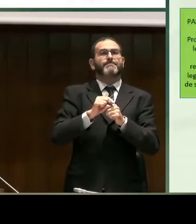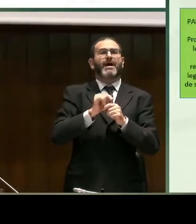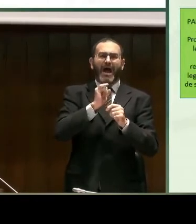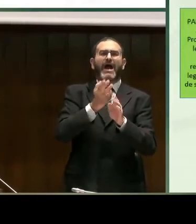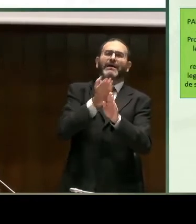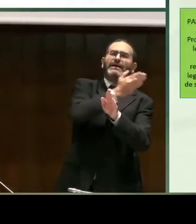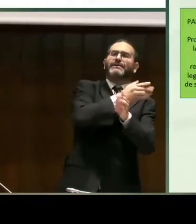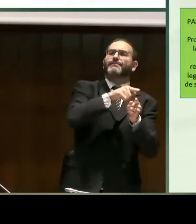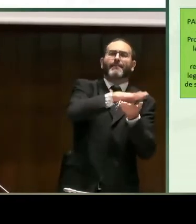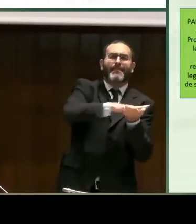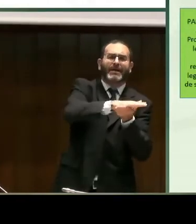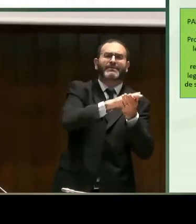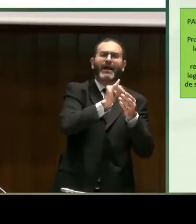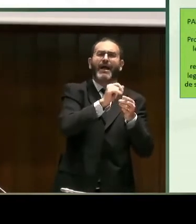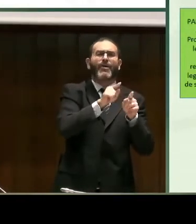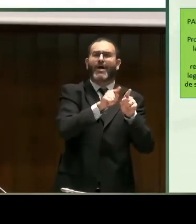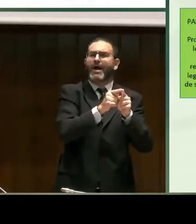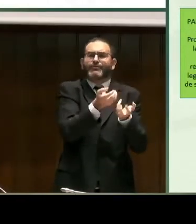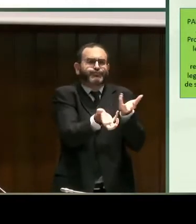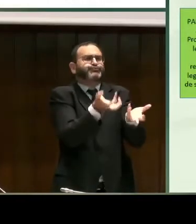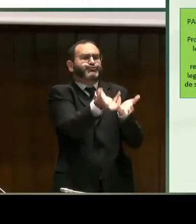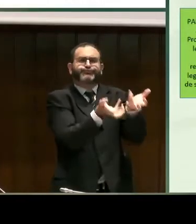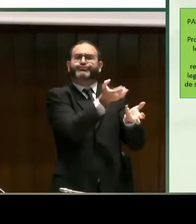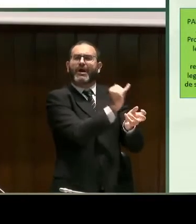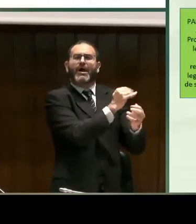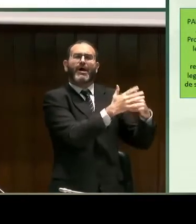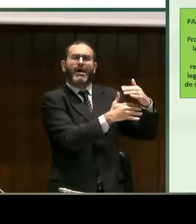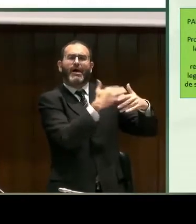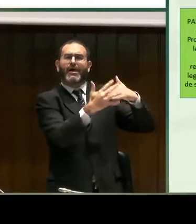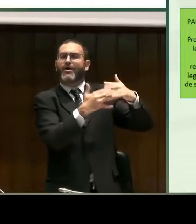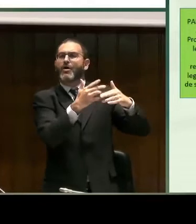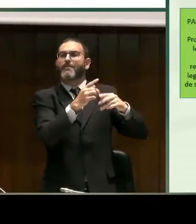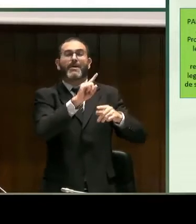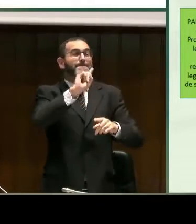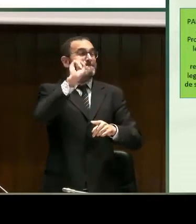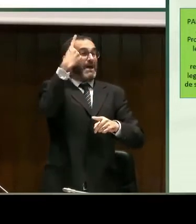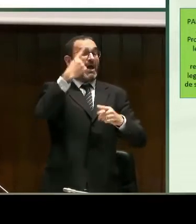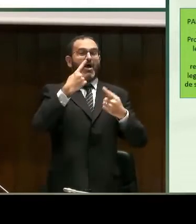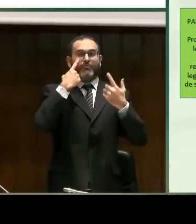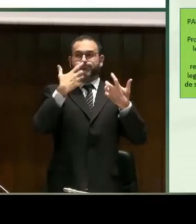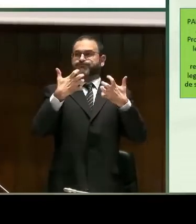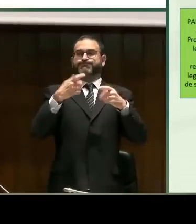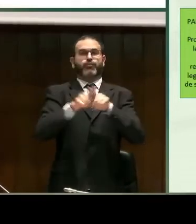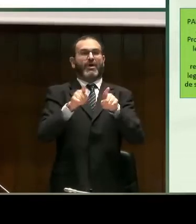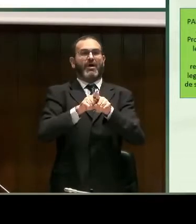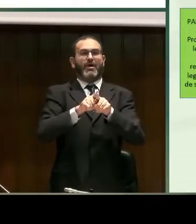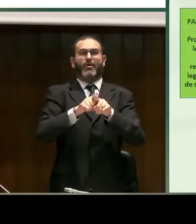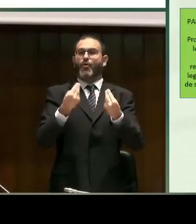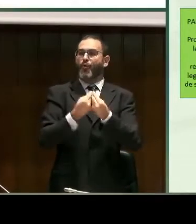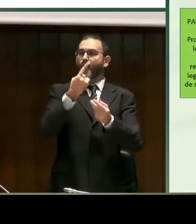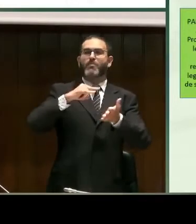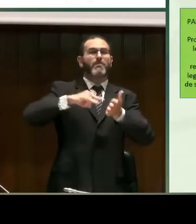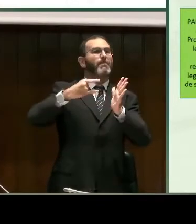11/2011, perdón, pues quiero explicaros un poco cómo se fue